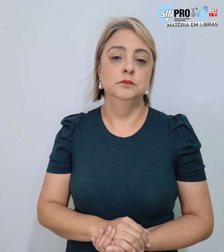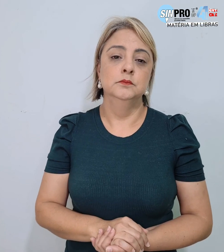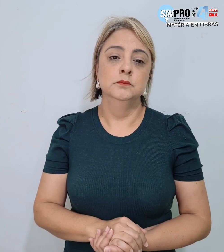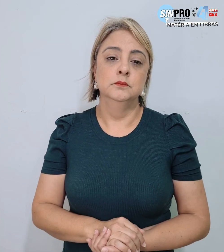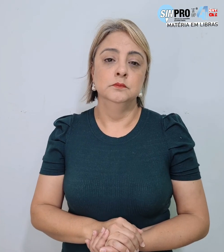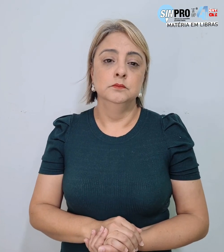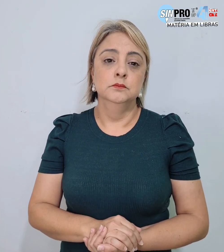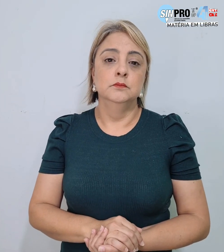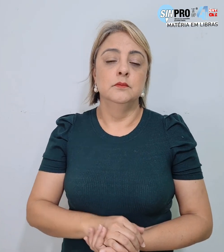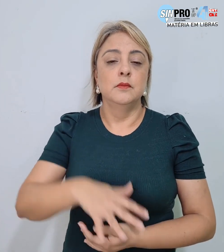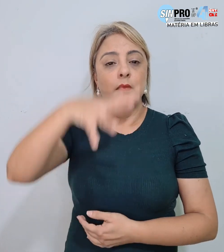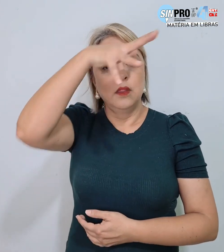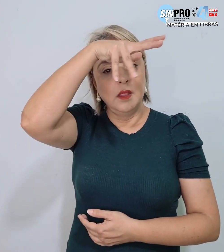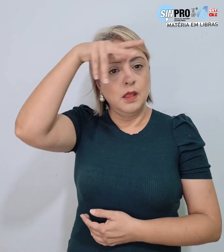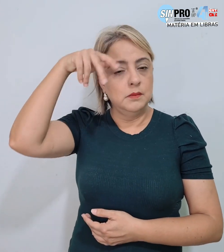o Amazonas